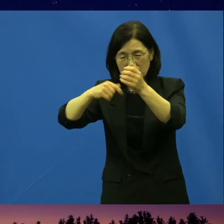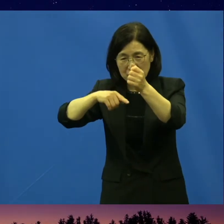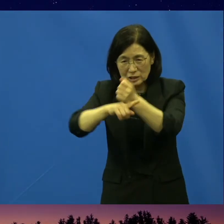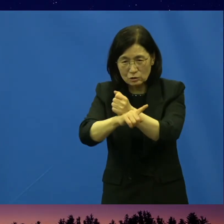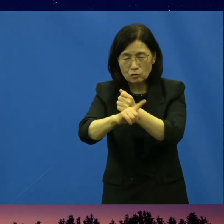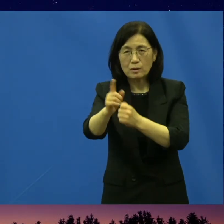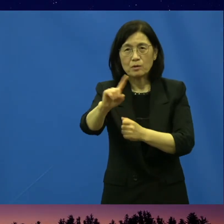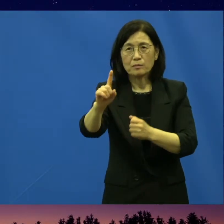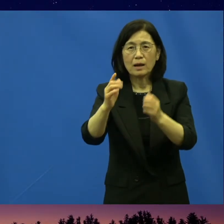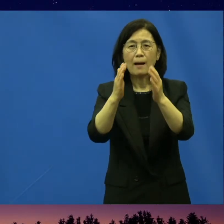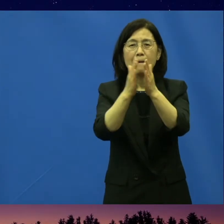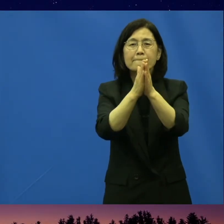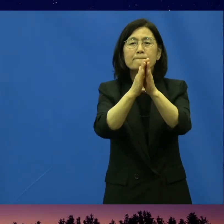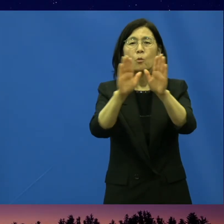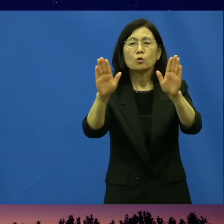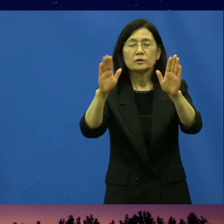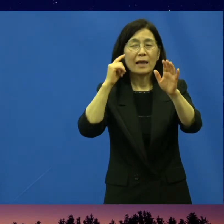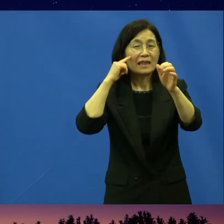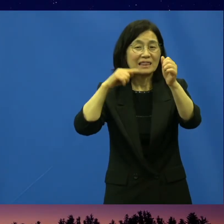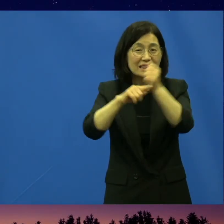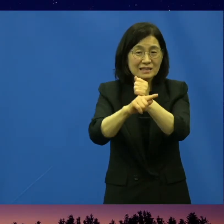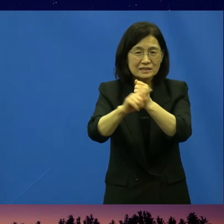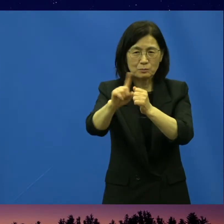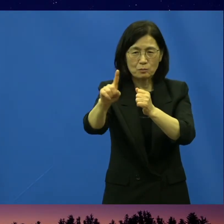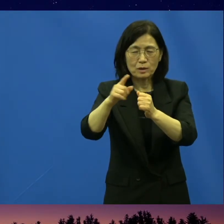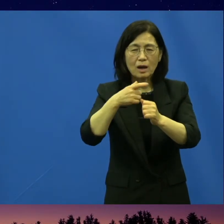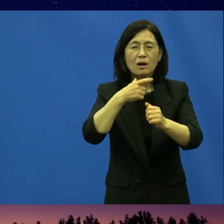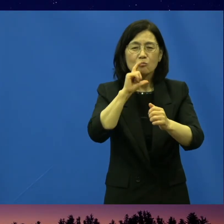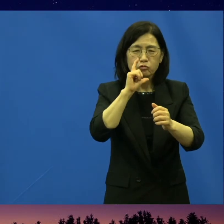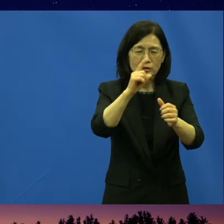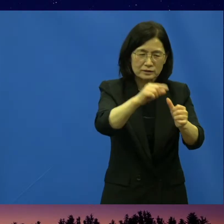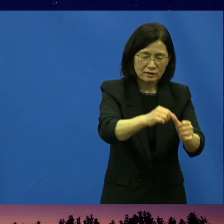이름의 뜻이 뭐예요? 물에서 건져내기.